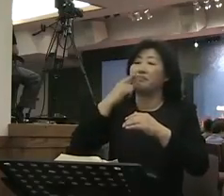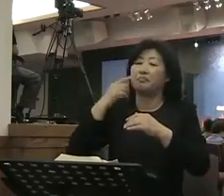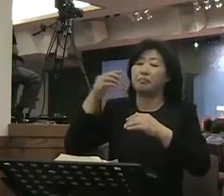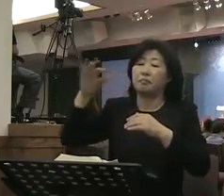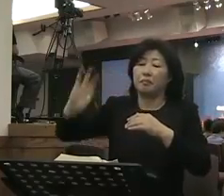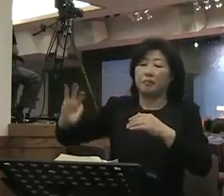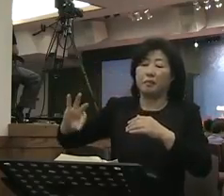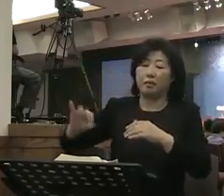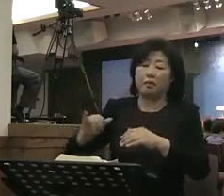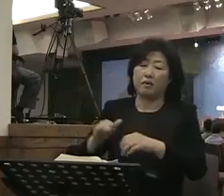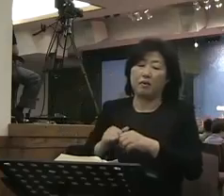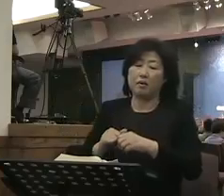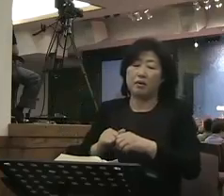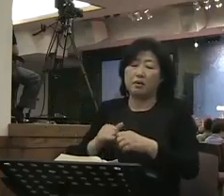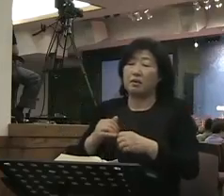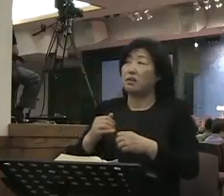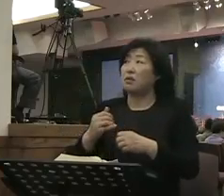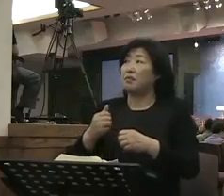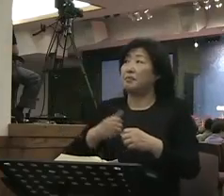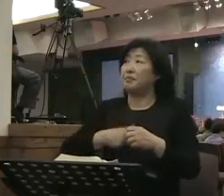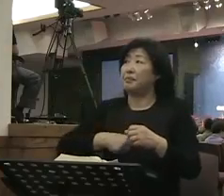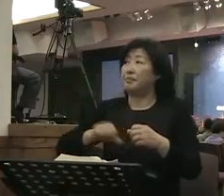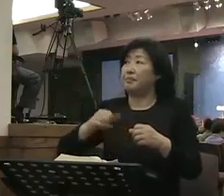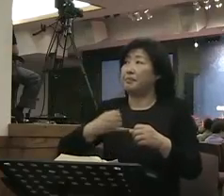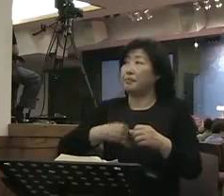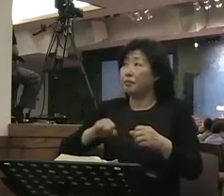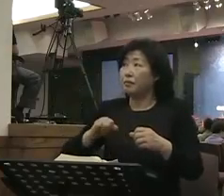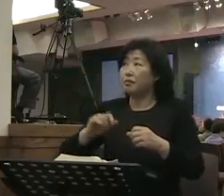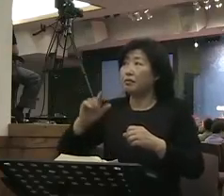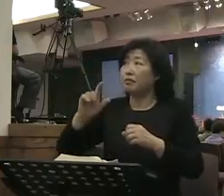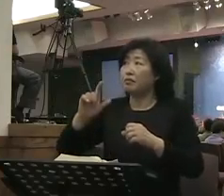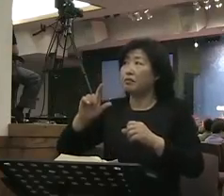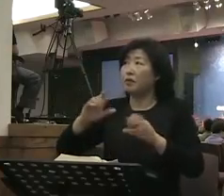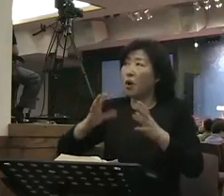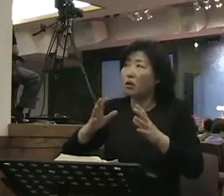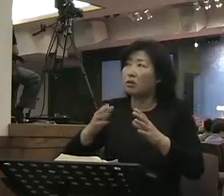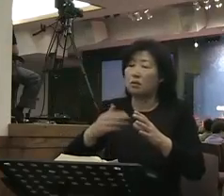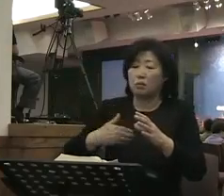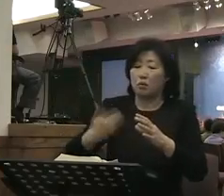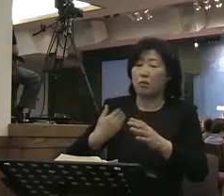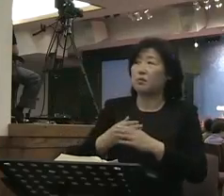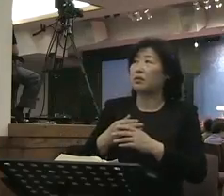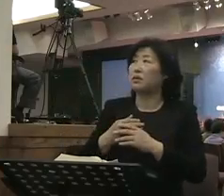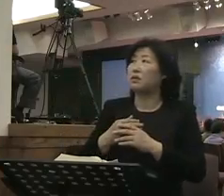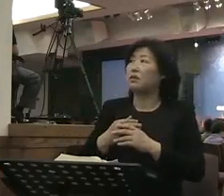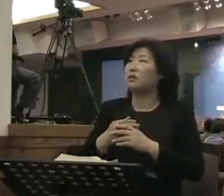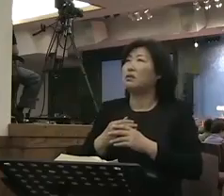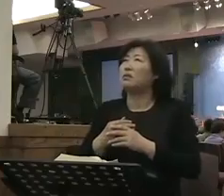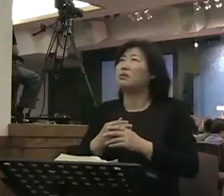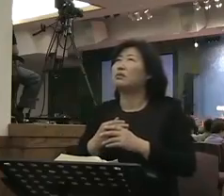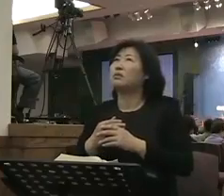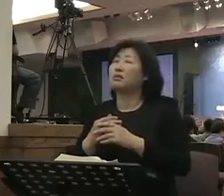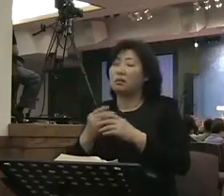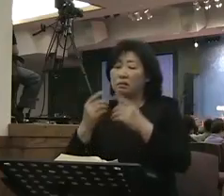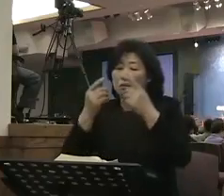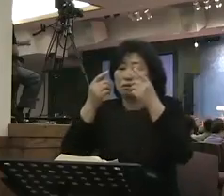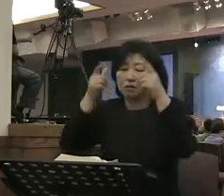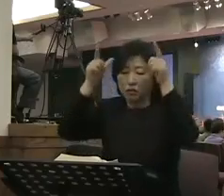우리 시대, 우리 자녀들의 시대는 어려서 모르지만 저의 시대만 해도 소련 그러면 막강한